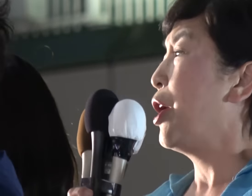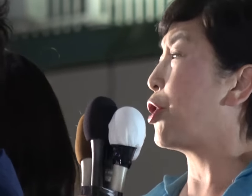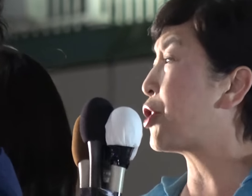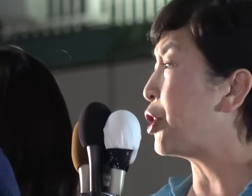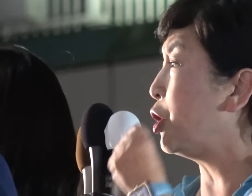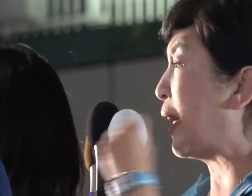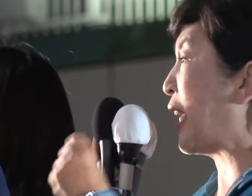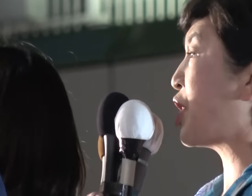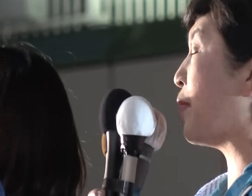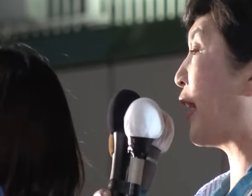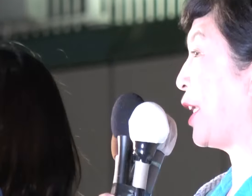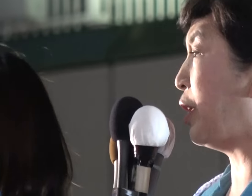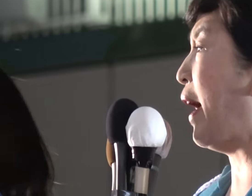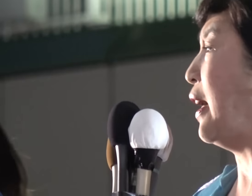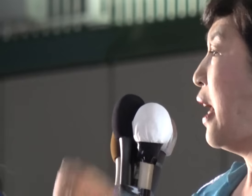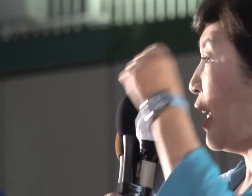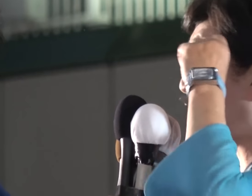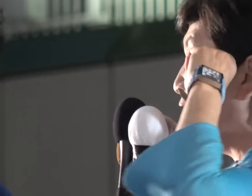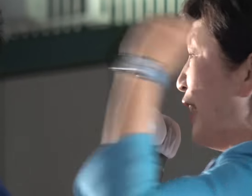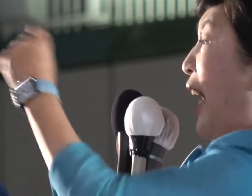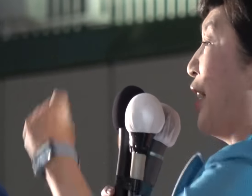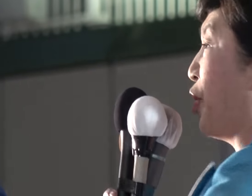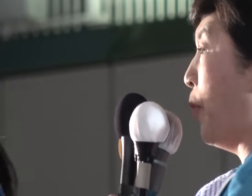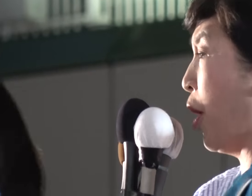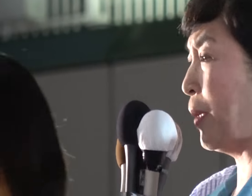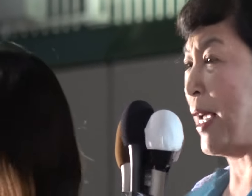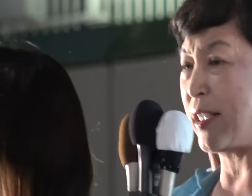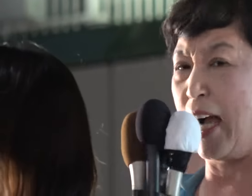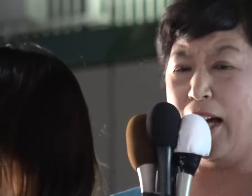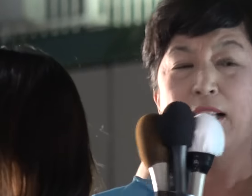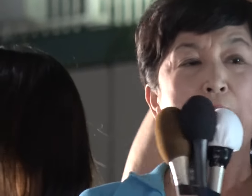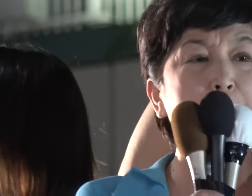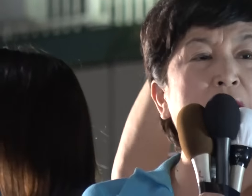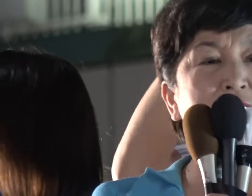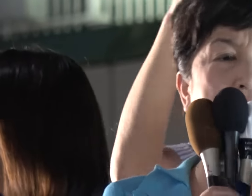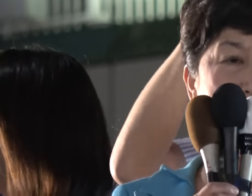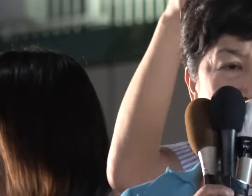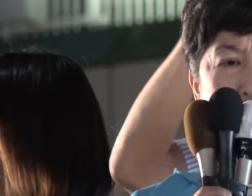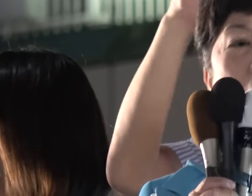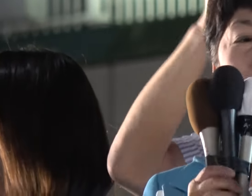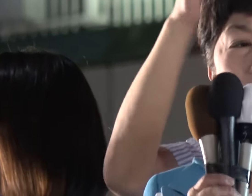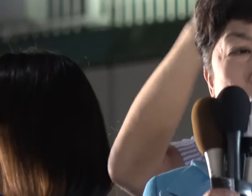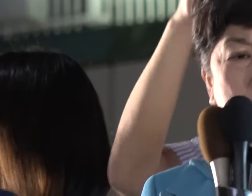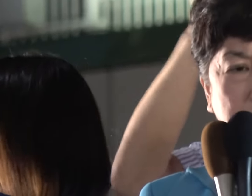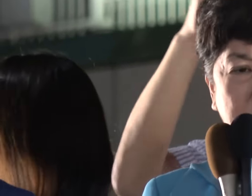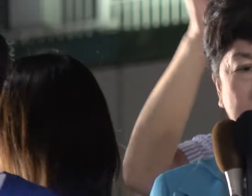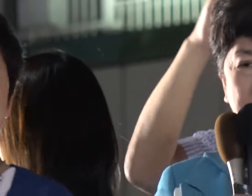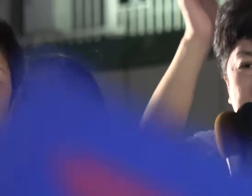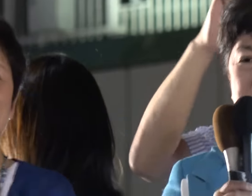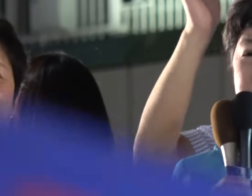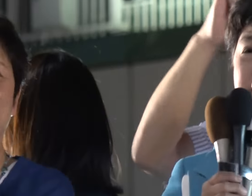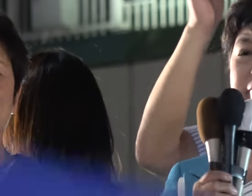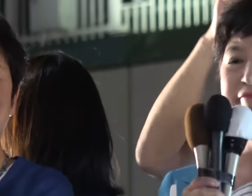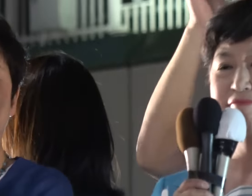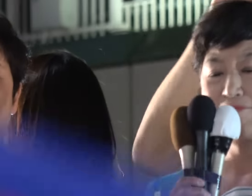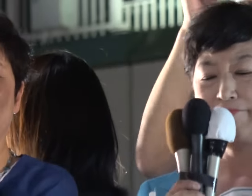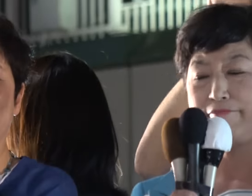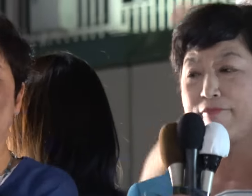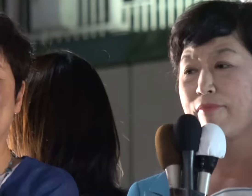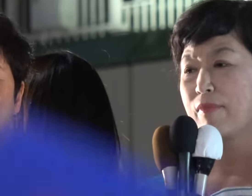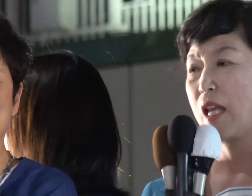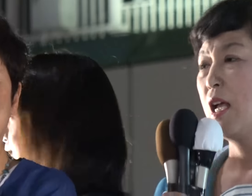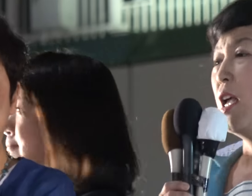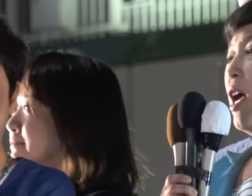を譲る渡すわけにはいかないと思いますが、皆さんどうでしょうか。